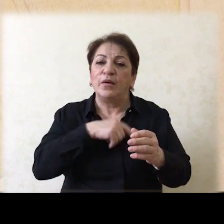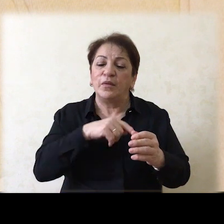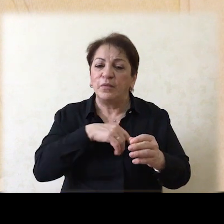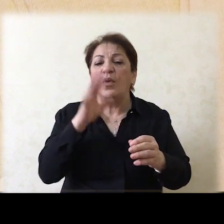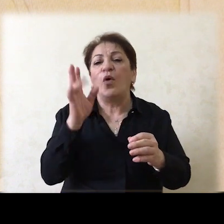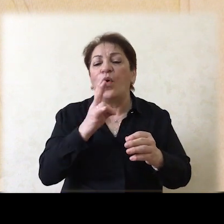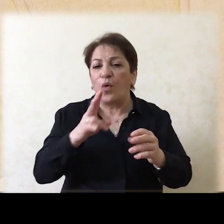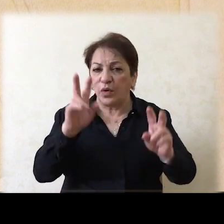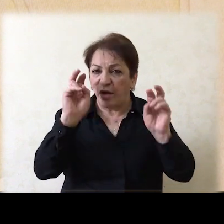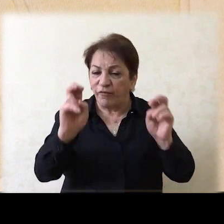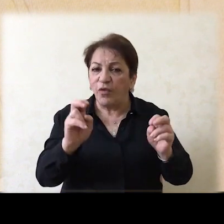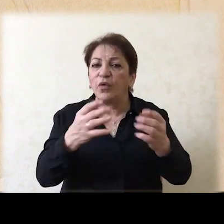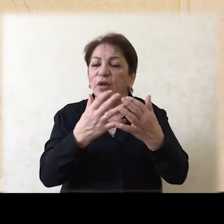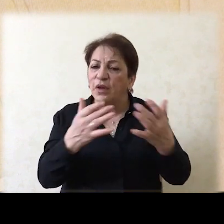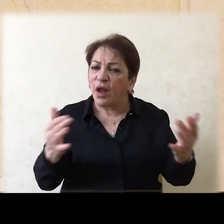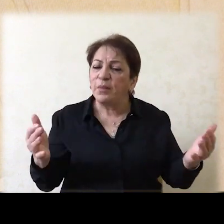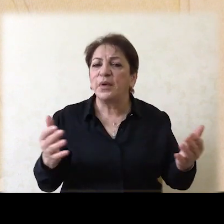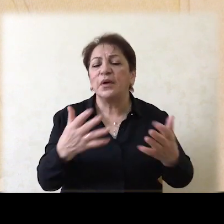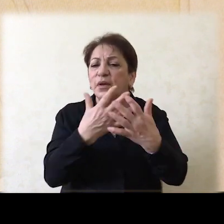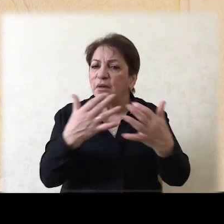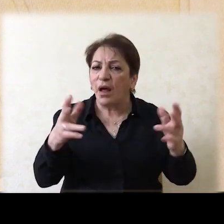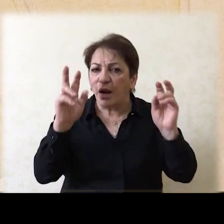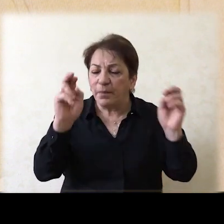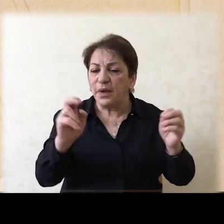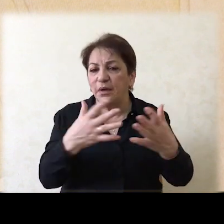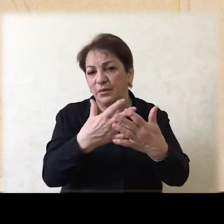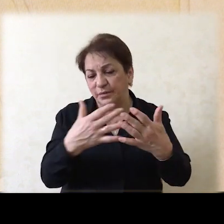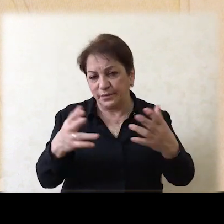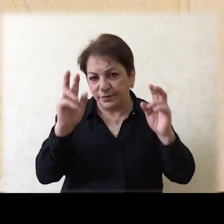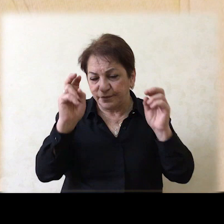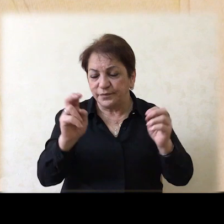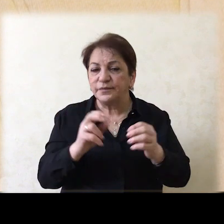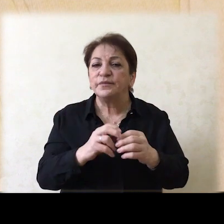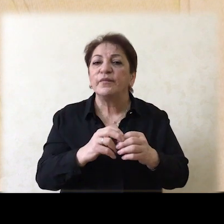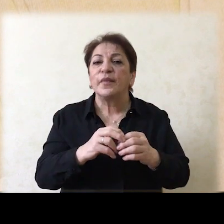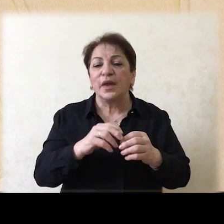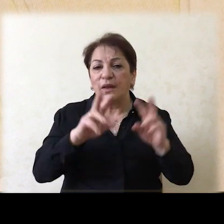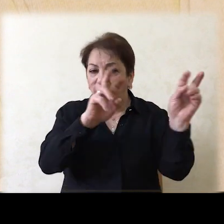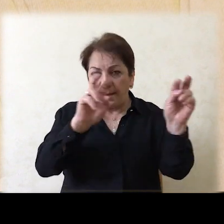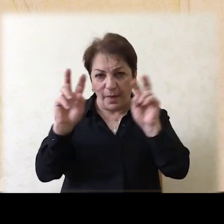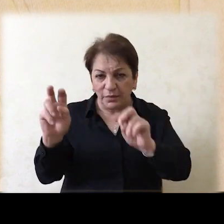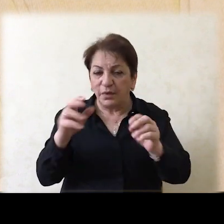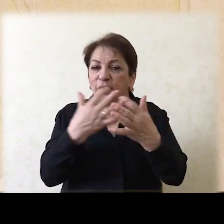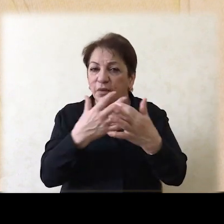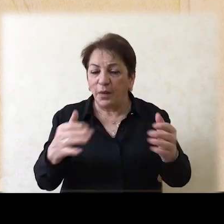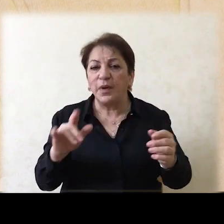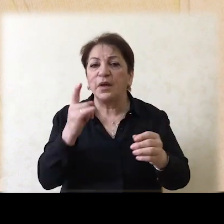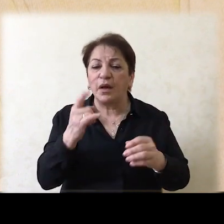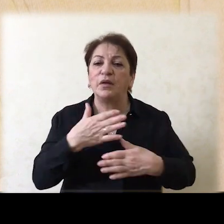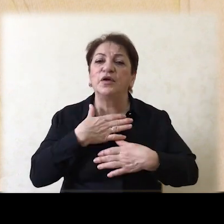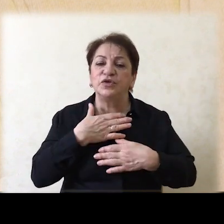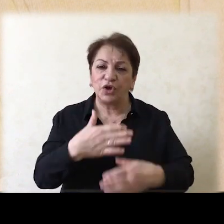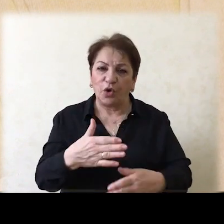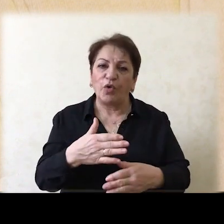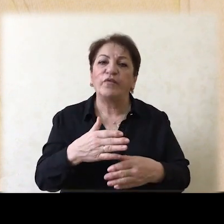բարոյական, և հոգևոր, և առհասարակ տարբեր արժեքային համակարգ առնչվող